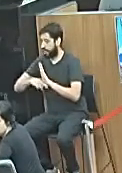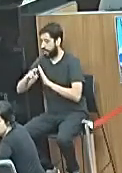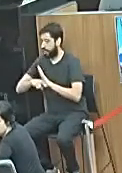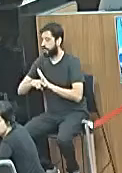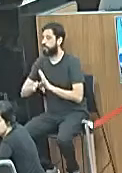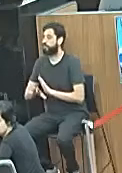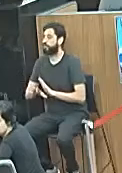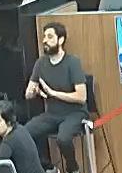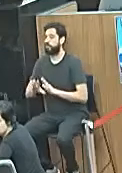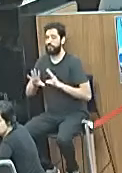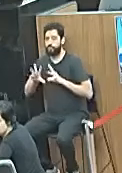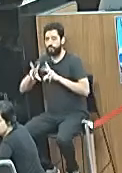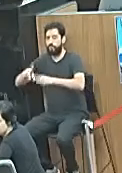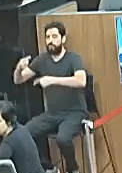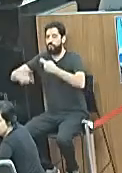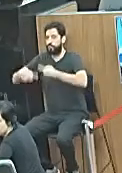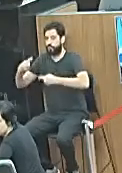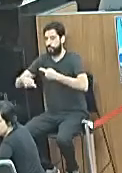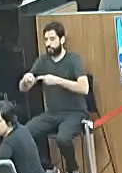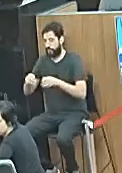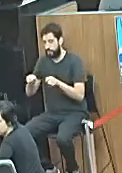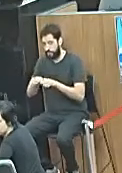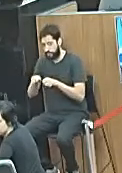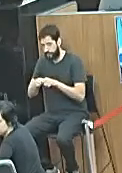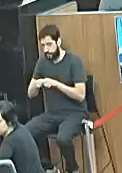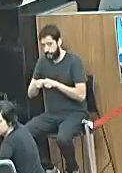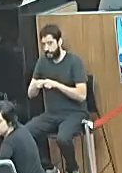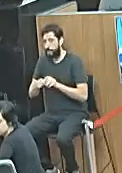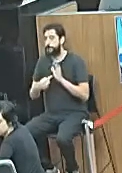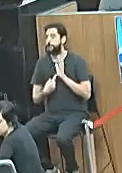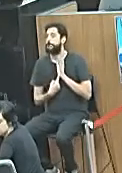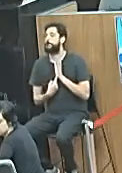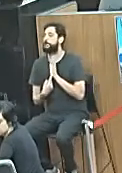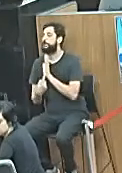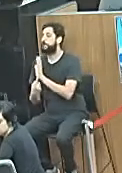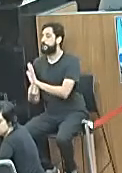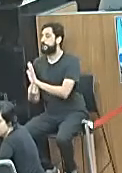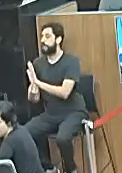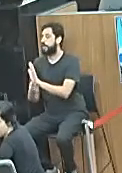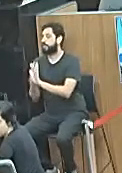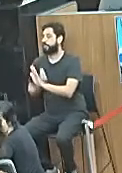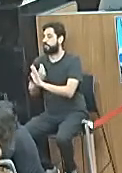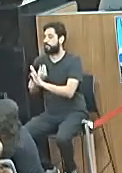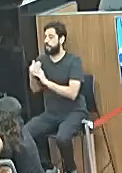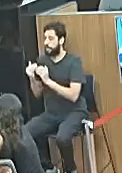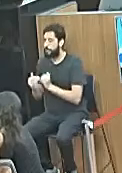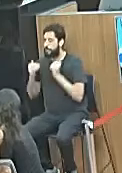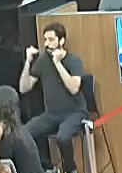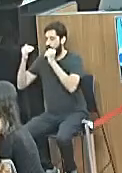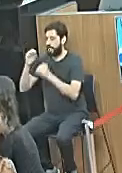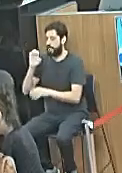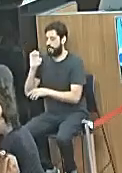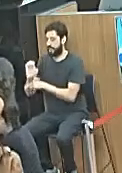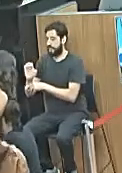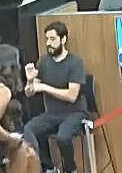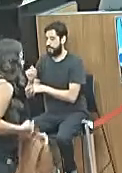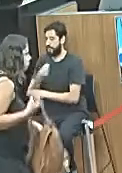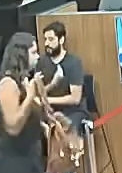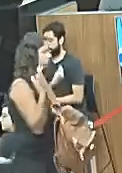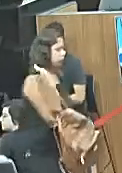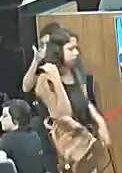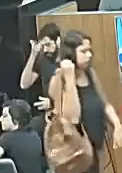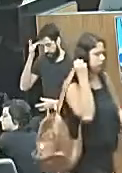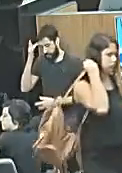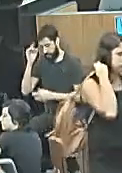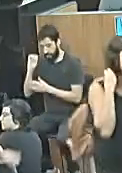todas as discussões feitas apontam para o maior para uma maior presença do estado na vida das pessoas